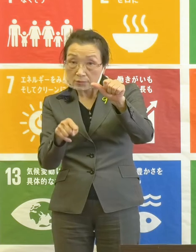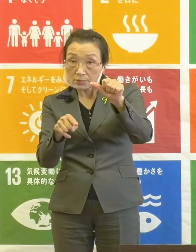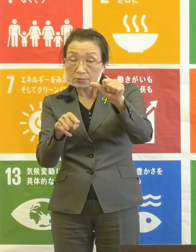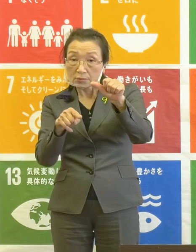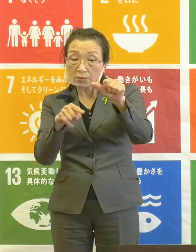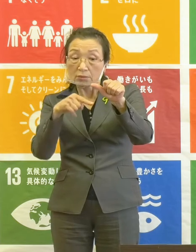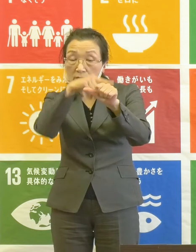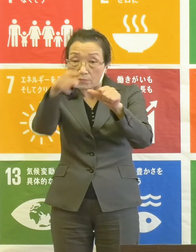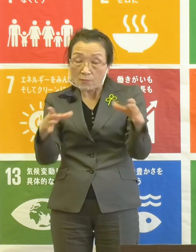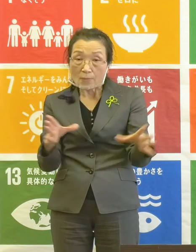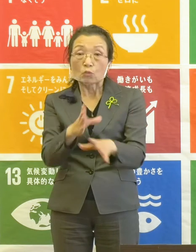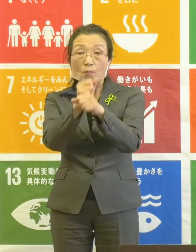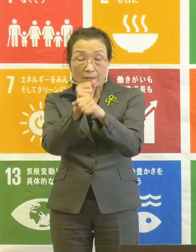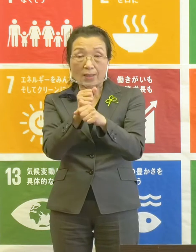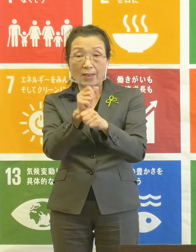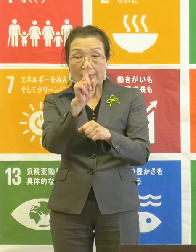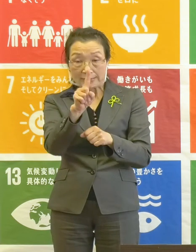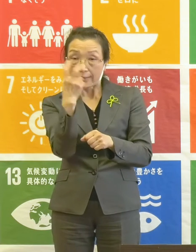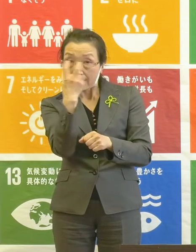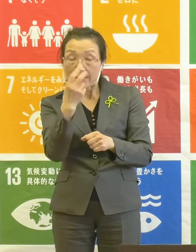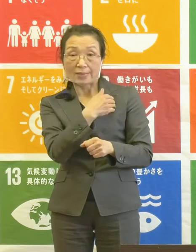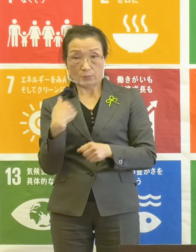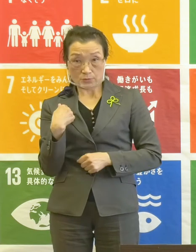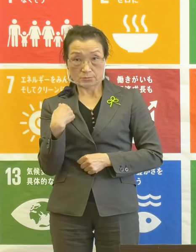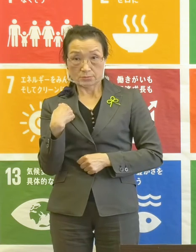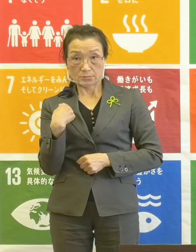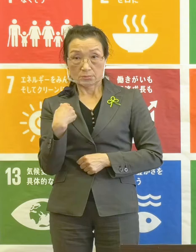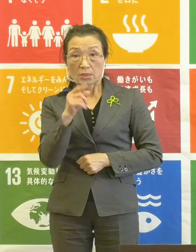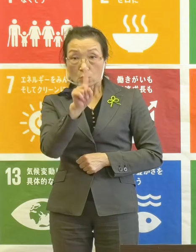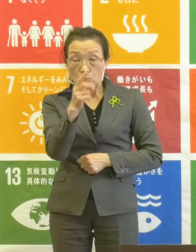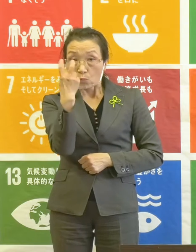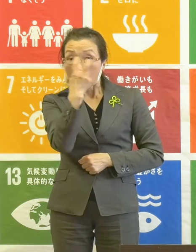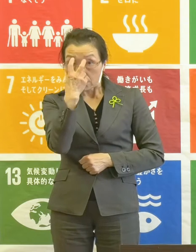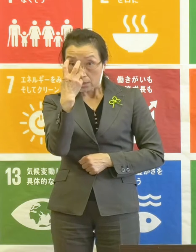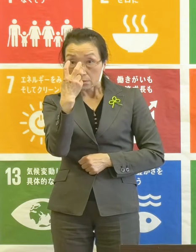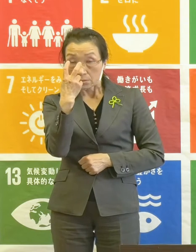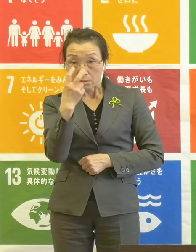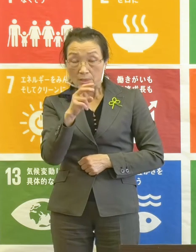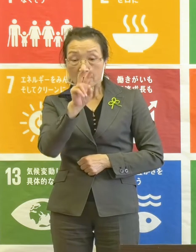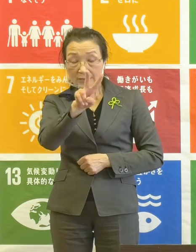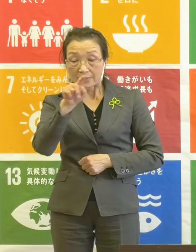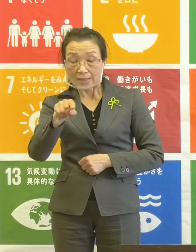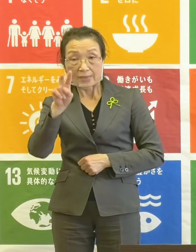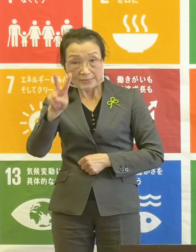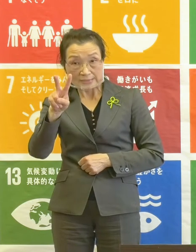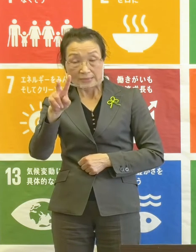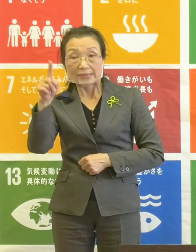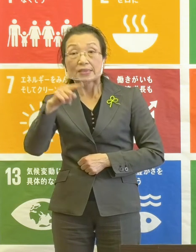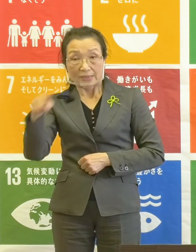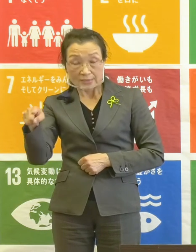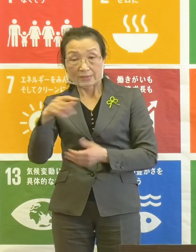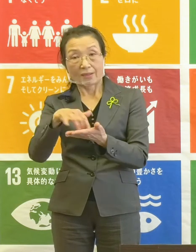で検査できますが、現在のところ1検体につき 2.2 人分だそうです。